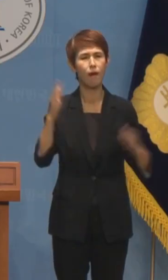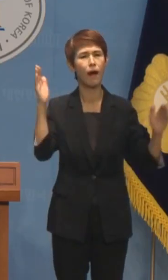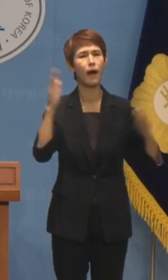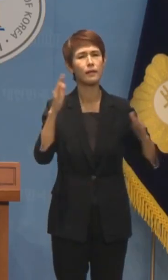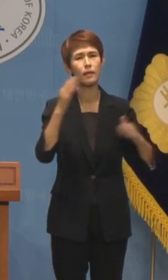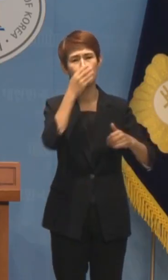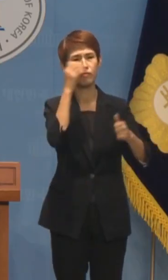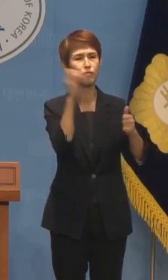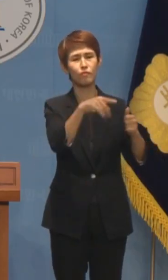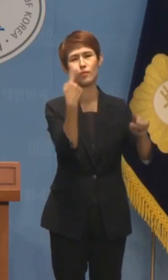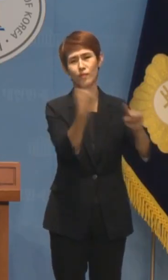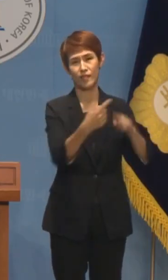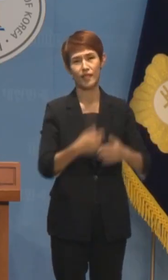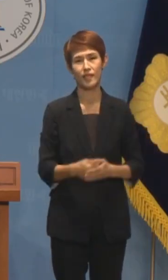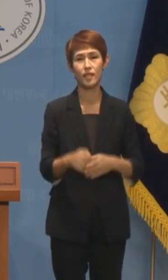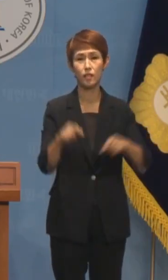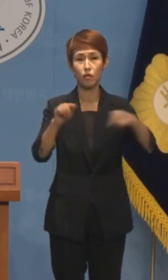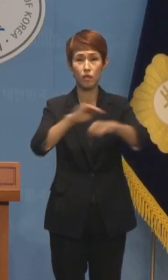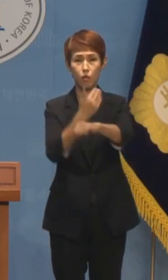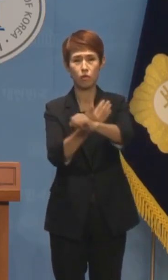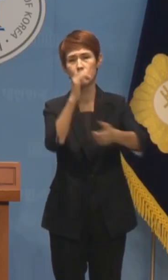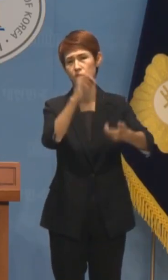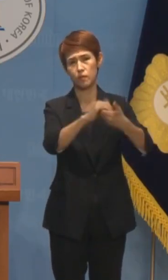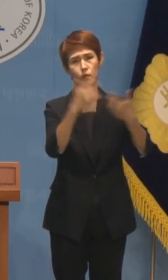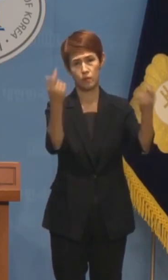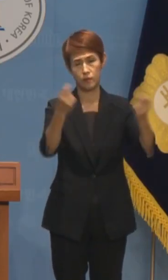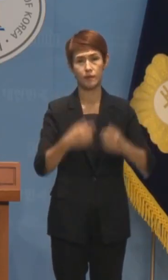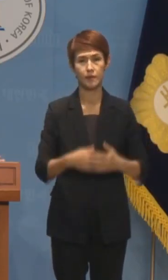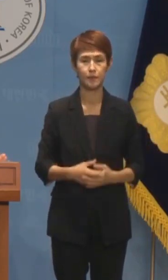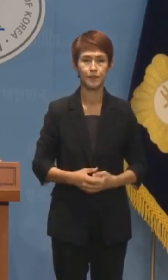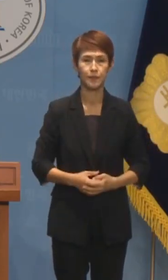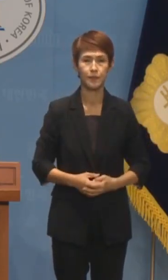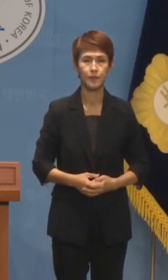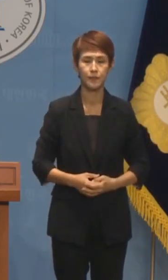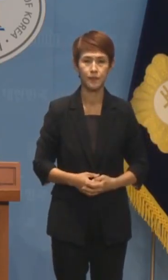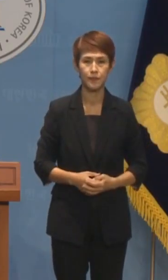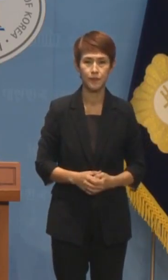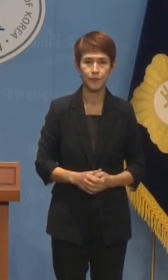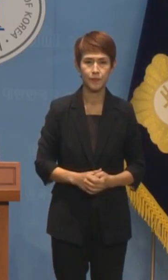가소평가하는 것이자 참정권을 제한하는 행위입니다.